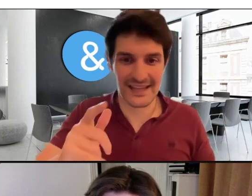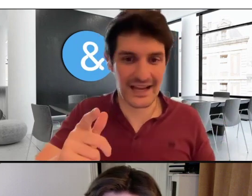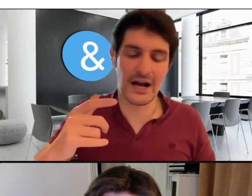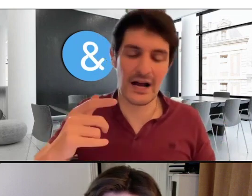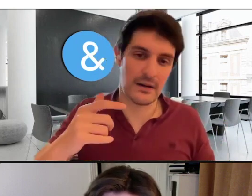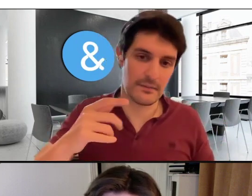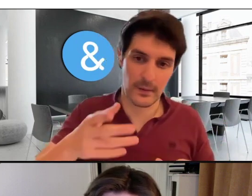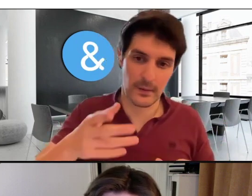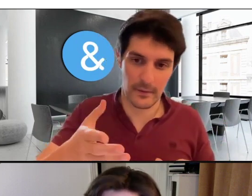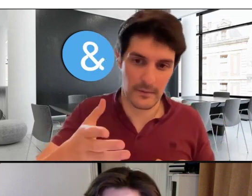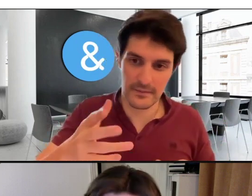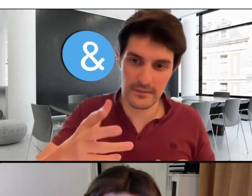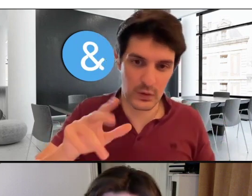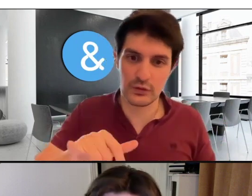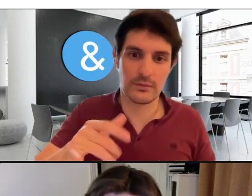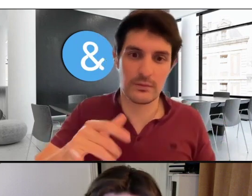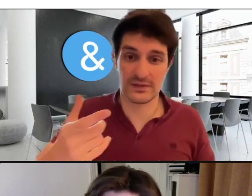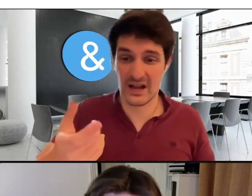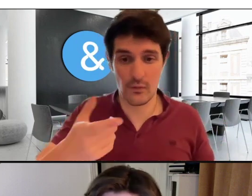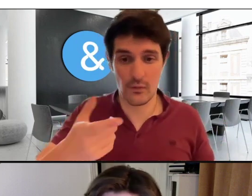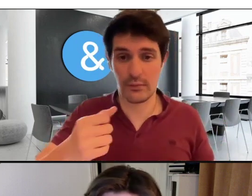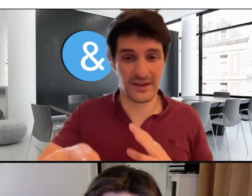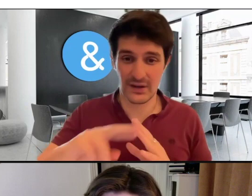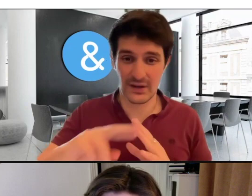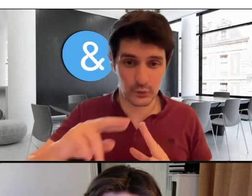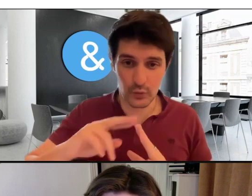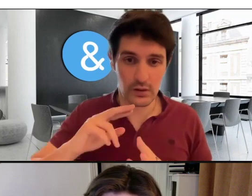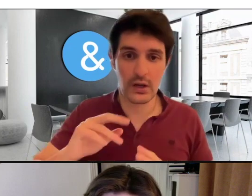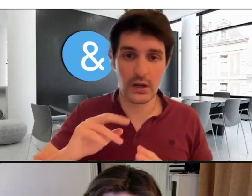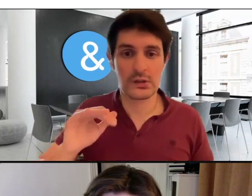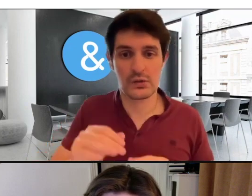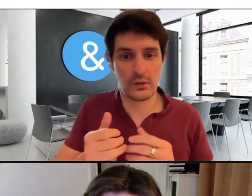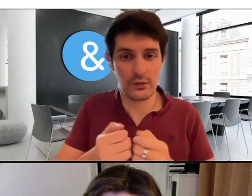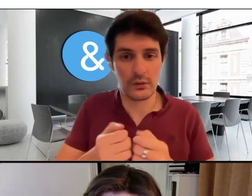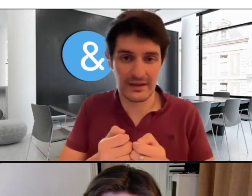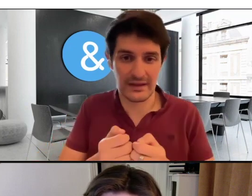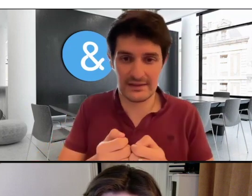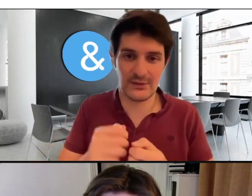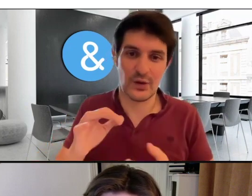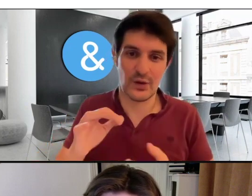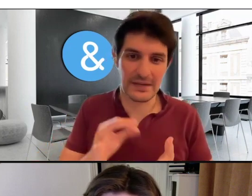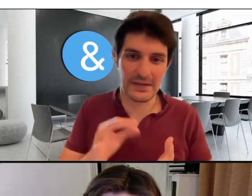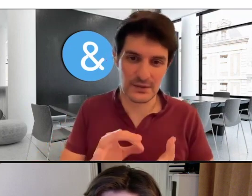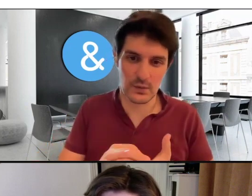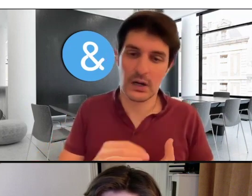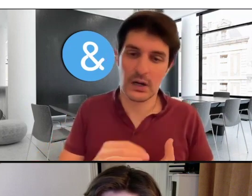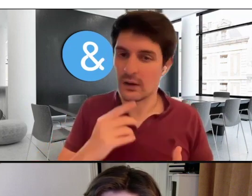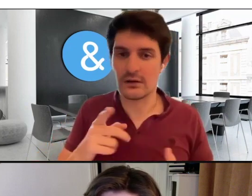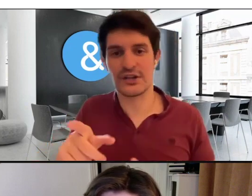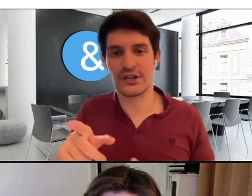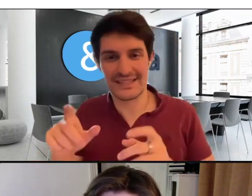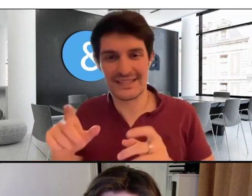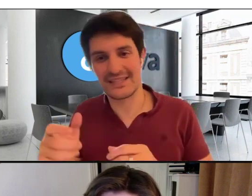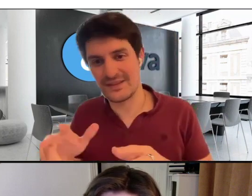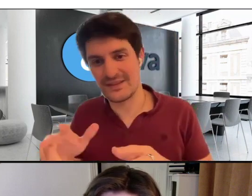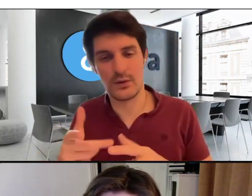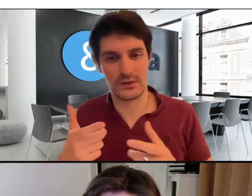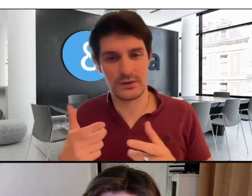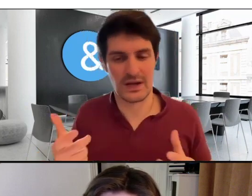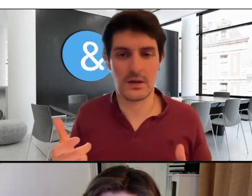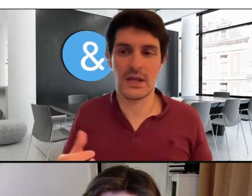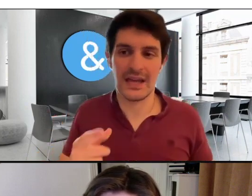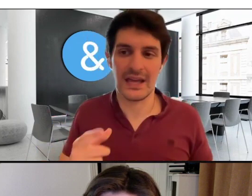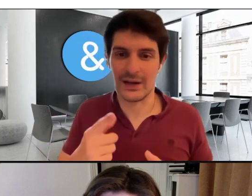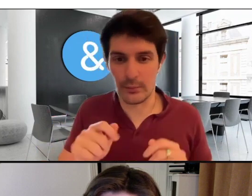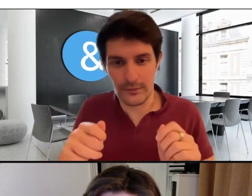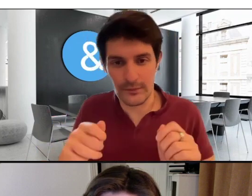Instagram, YouTube et tout ça, vous pouvez faire des retours sur le chat dans l'application en disant j'ai testé avec cette vidéo et tout ça. Et